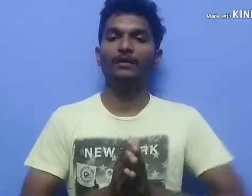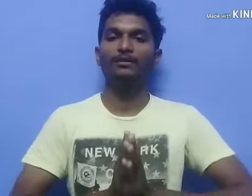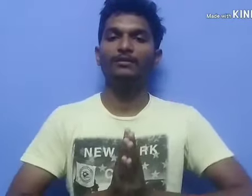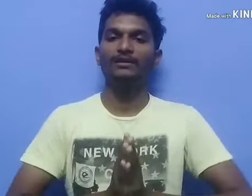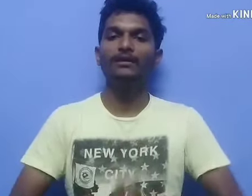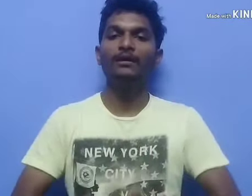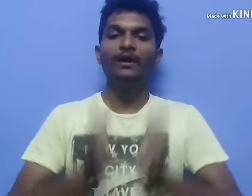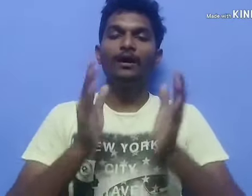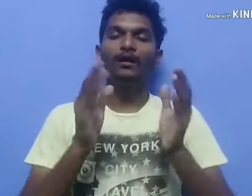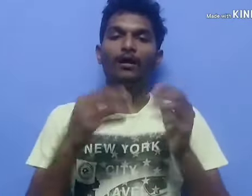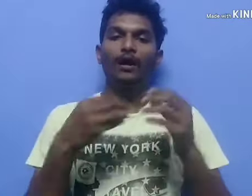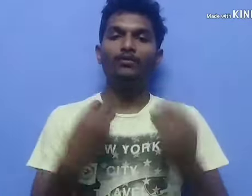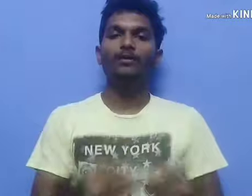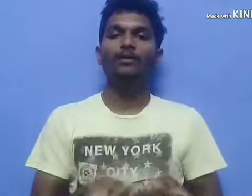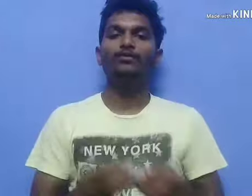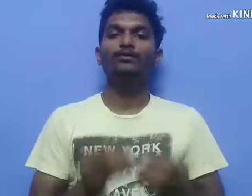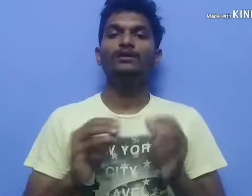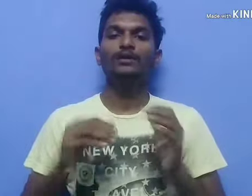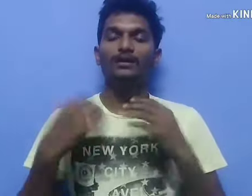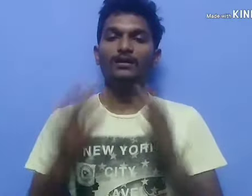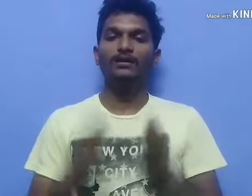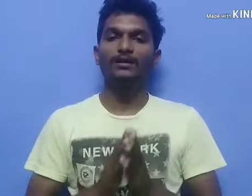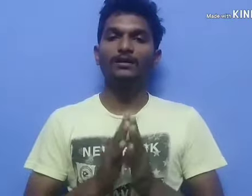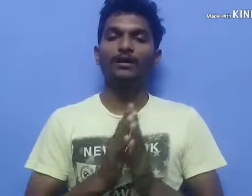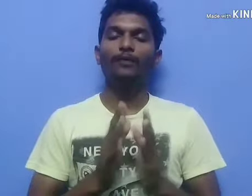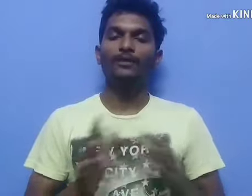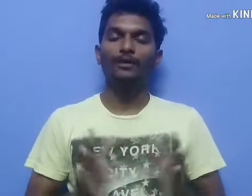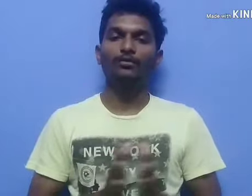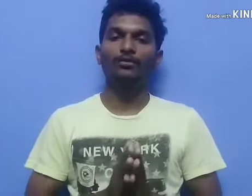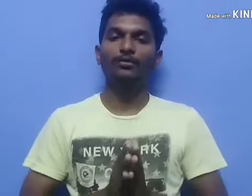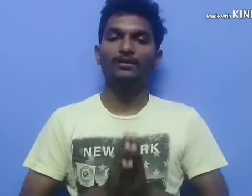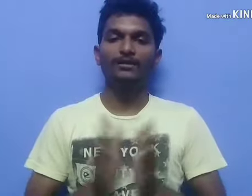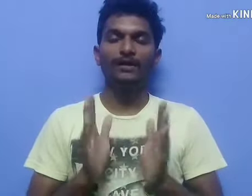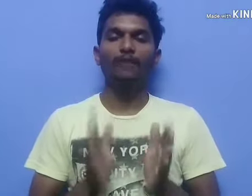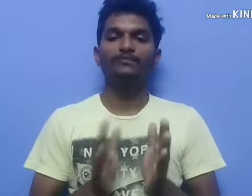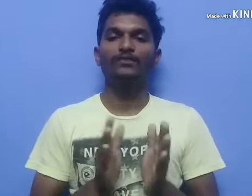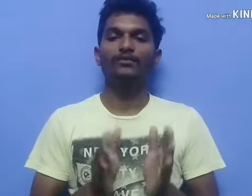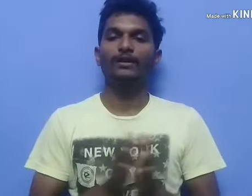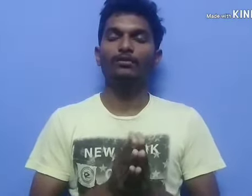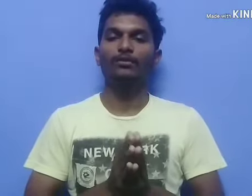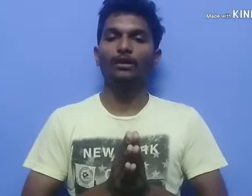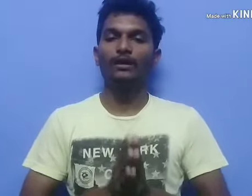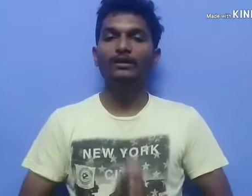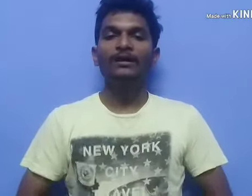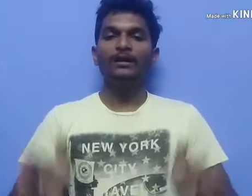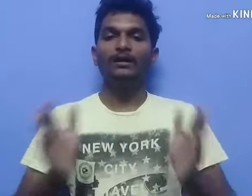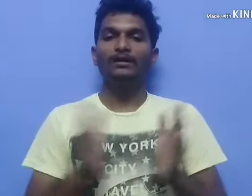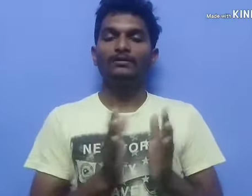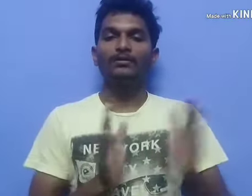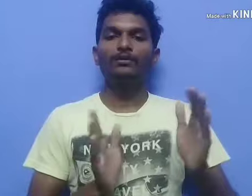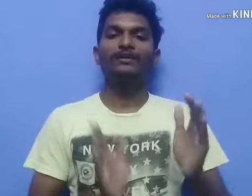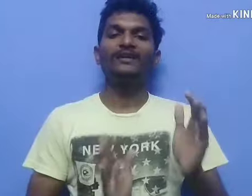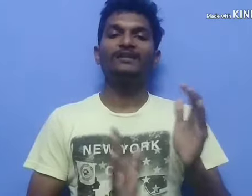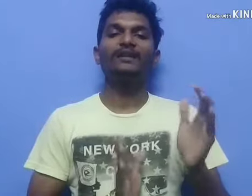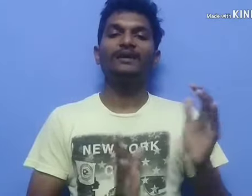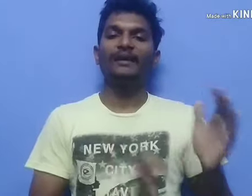அப்படின்னு பார்த்தீங்கன்னா அவங்களையும் வந்து இந்த டாப் 10 கொண்டு வந்து டாப் 75 கொண்டு வருவாங்க. ஸோ இது என்னென்ன